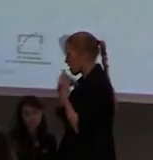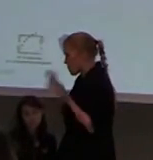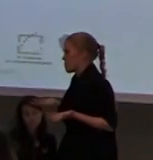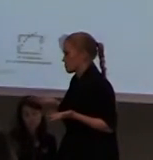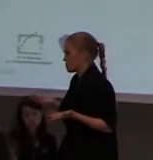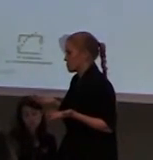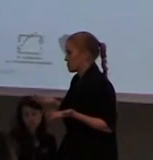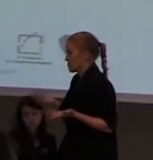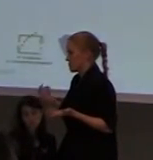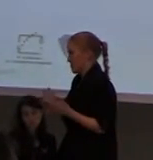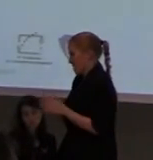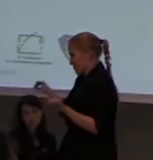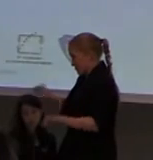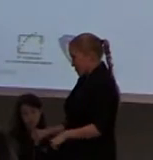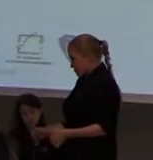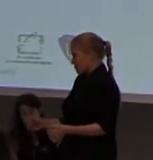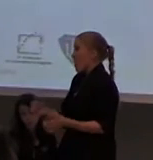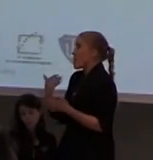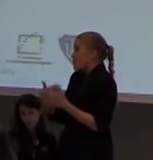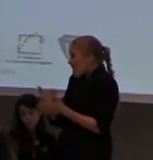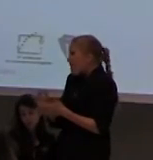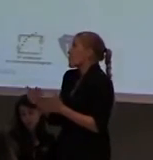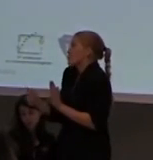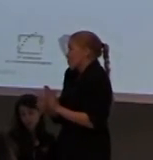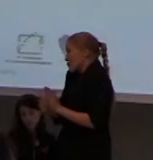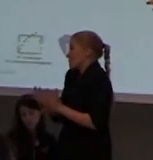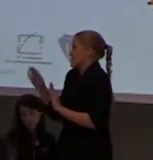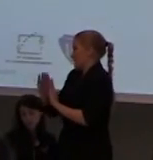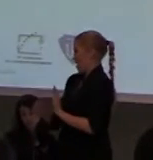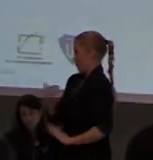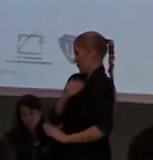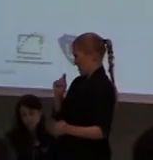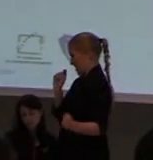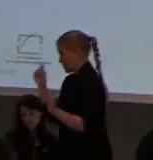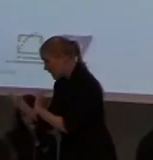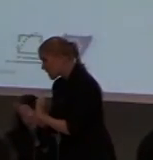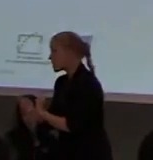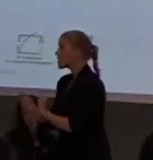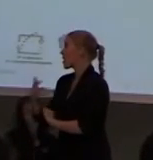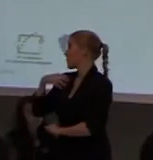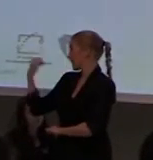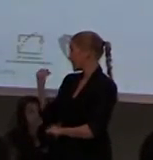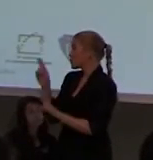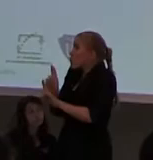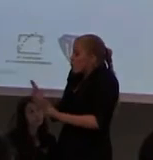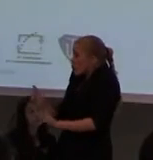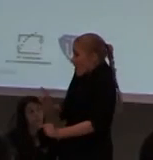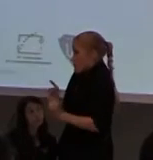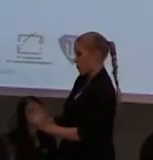ten model podporných opatření dá pán Bůh a ministerstvo školství třeba tu podporu donese.